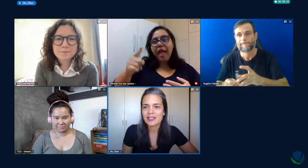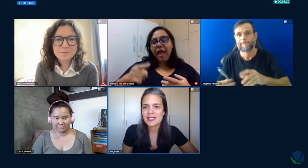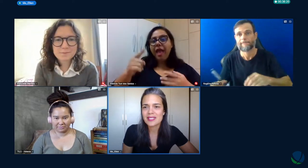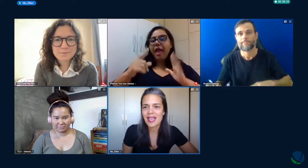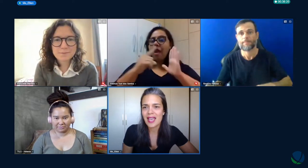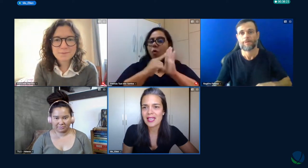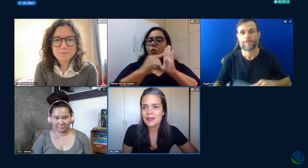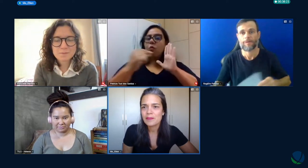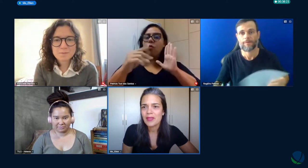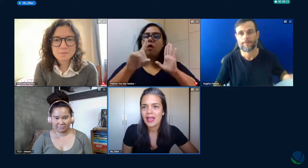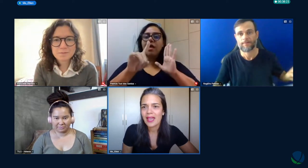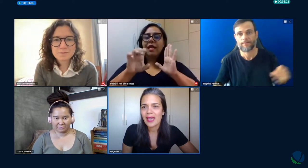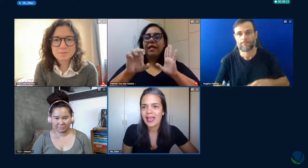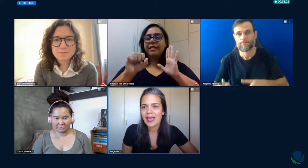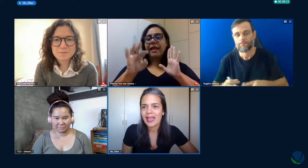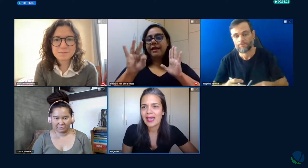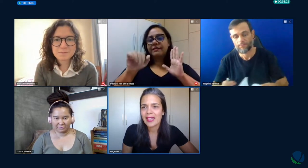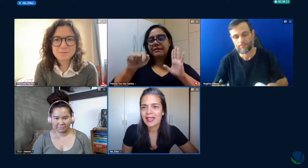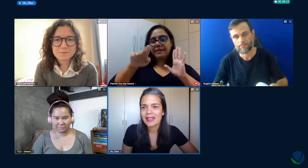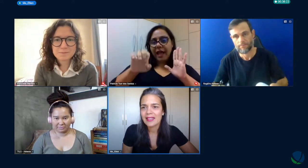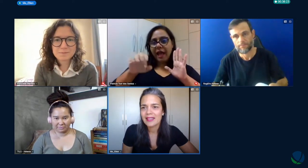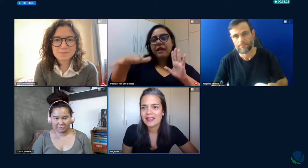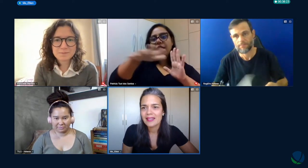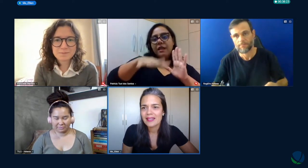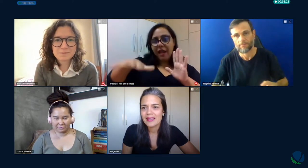professora Franciele